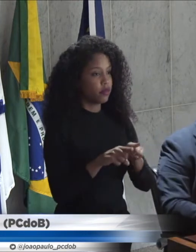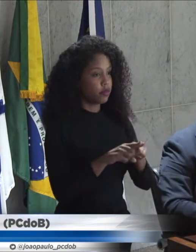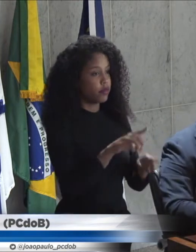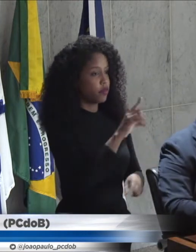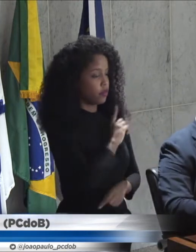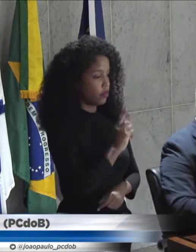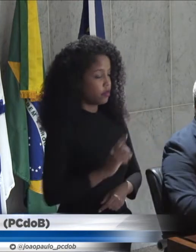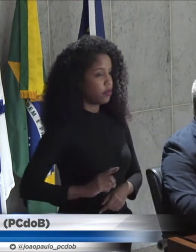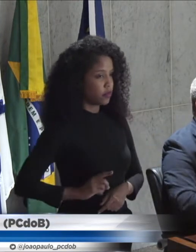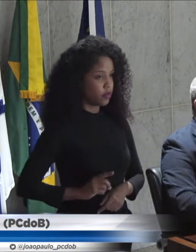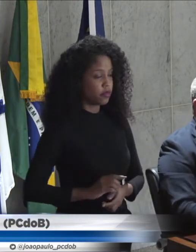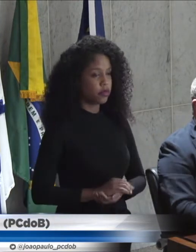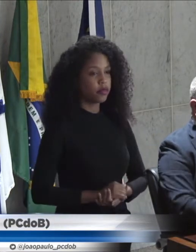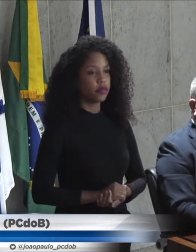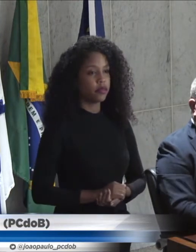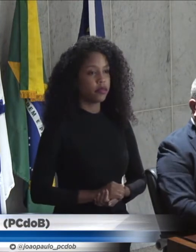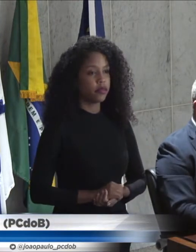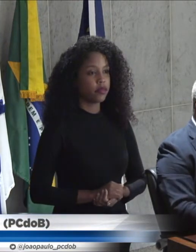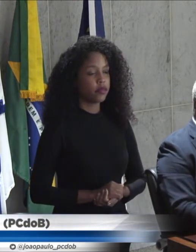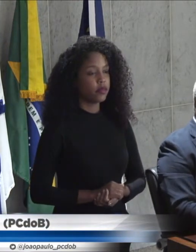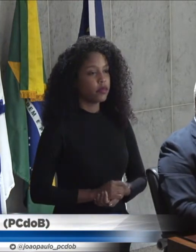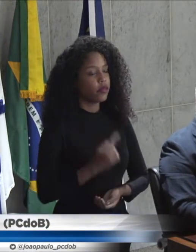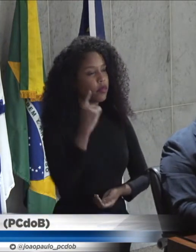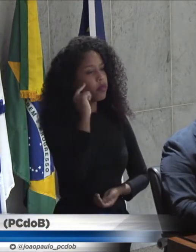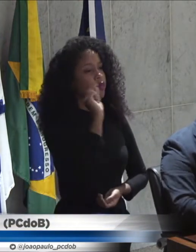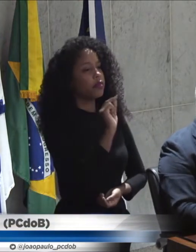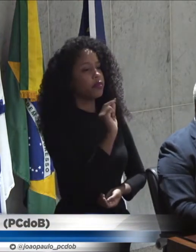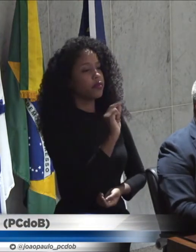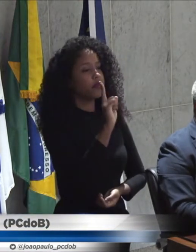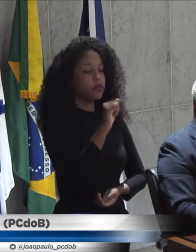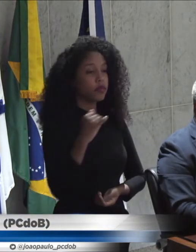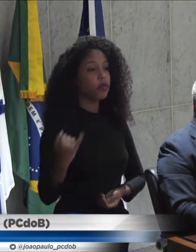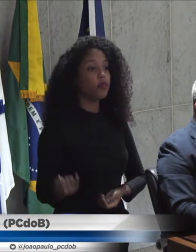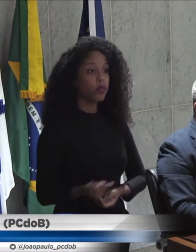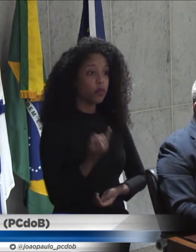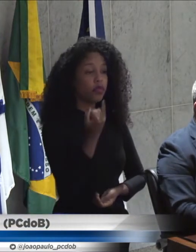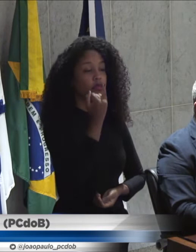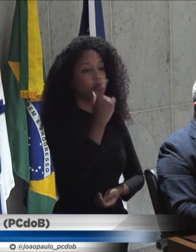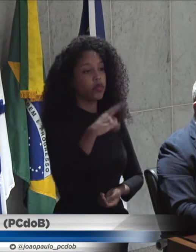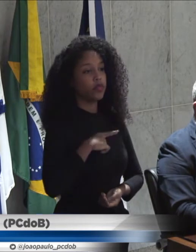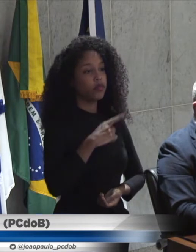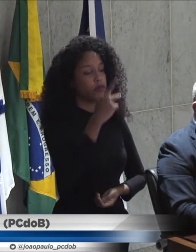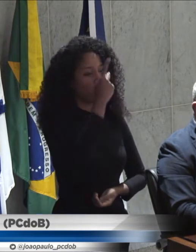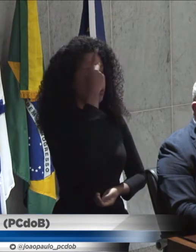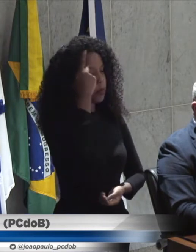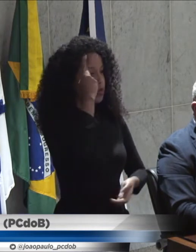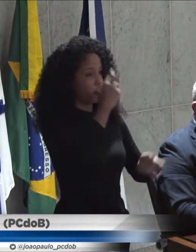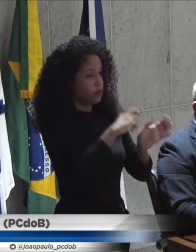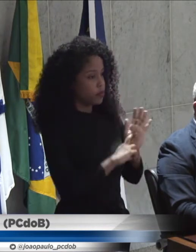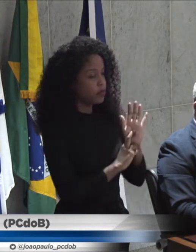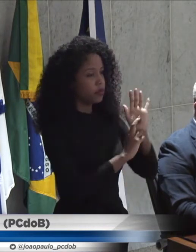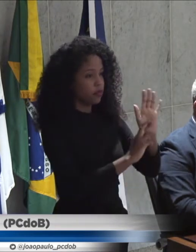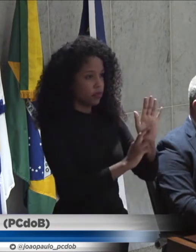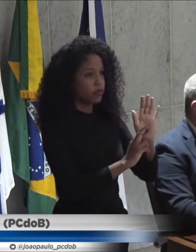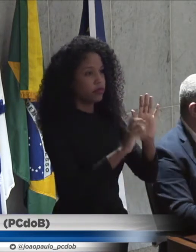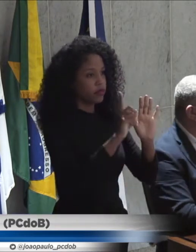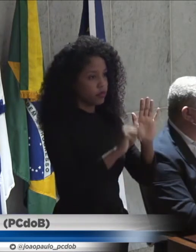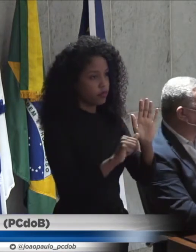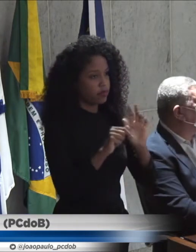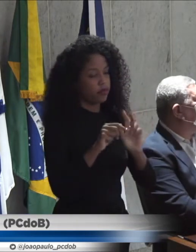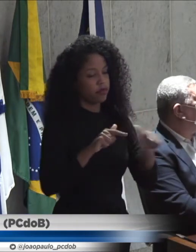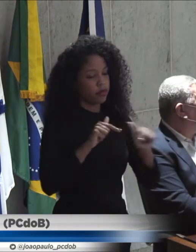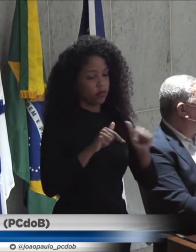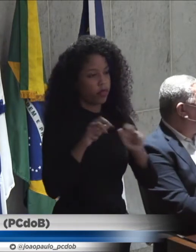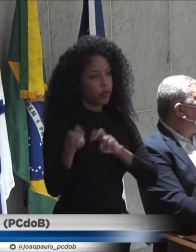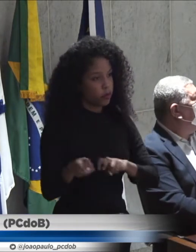federal, eu acho que é muito importante ter a voz dos trabalhadores do campo e da cidade nessa casa